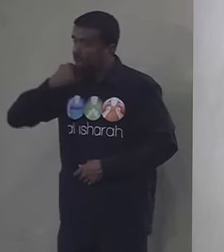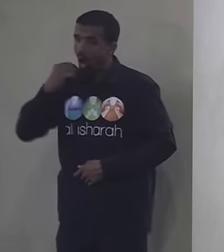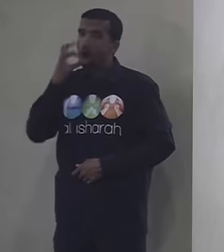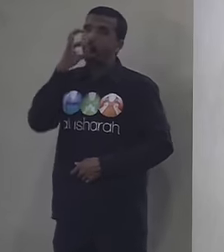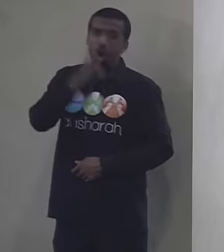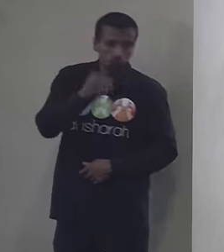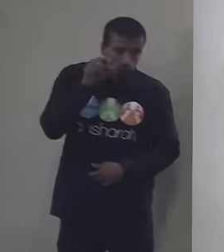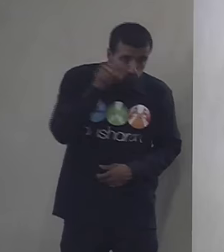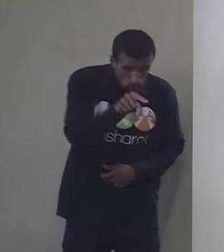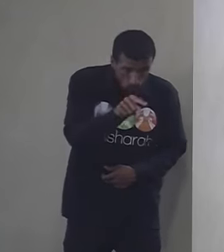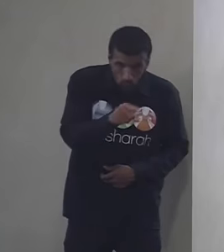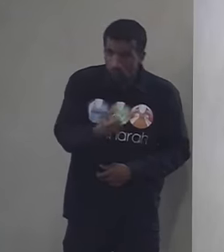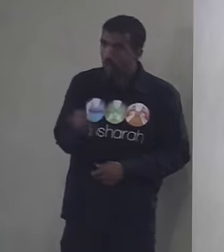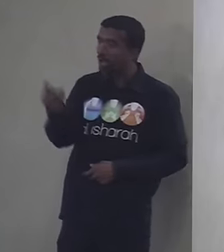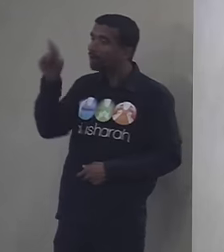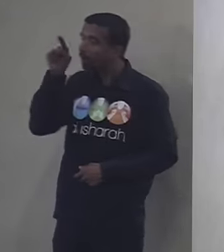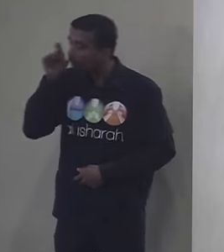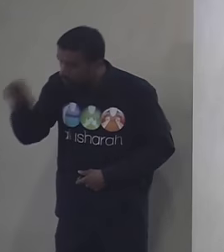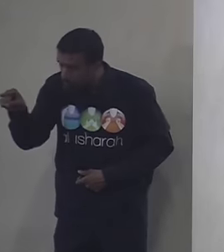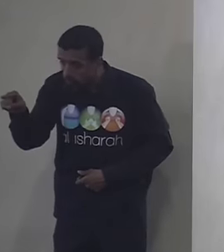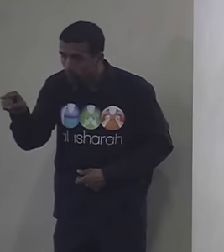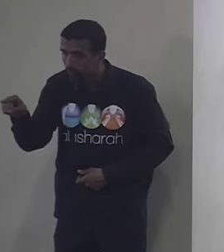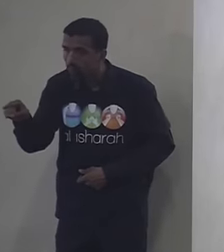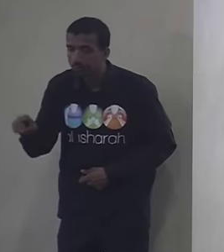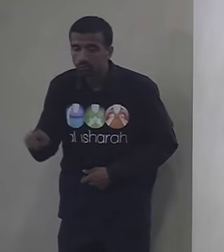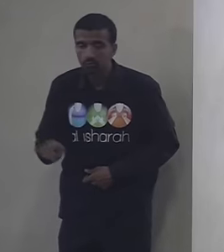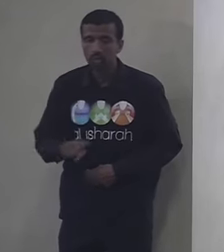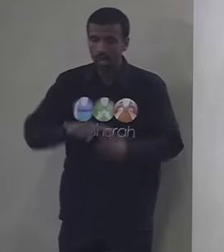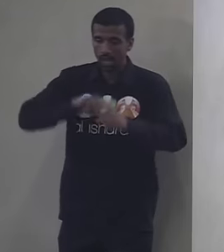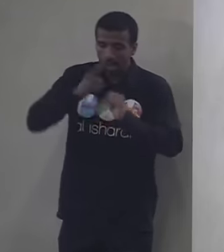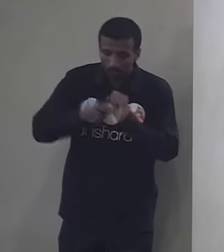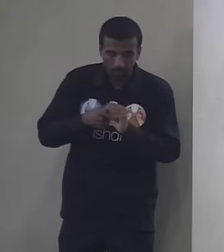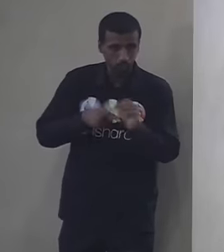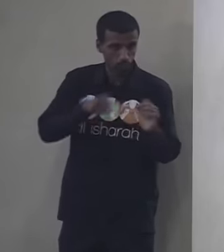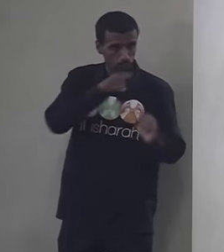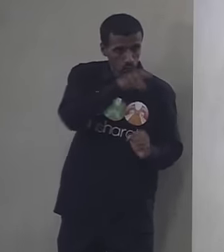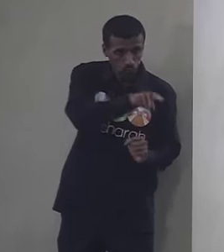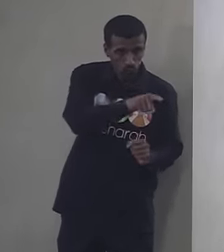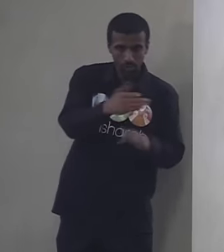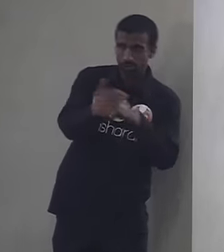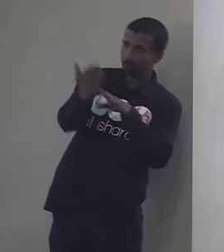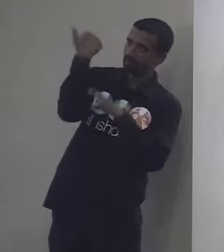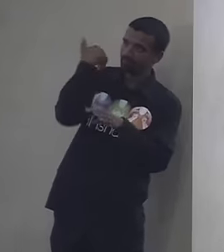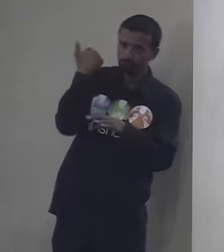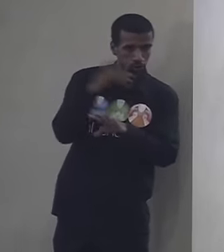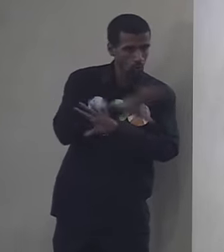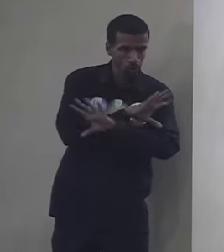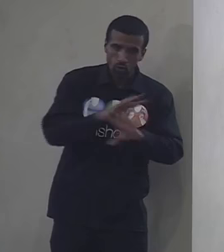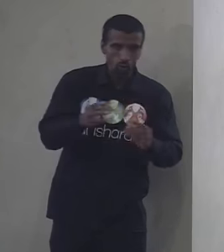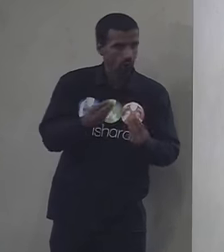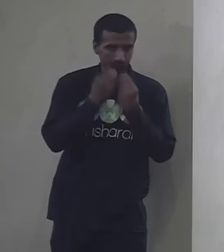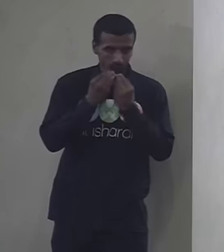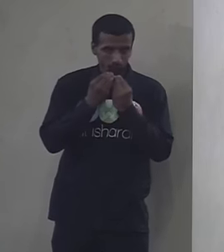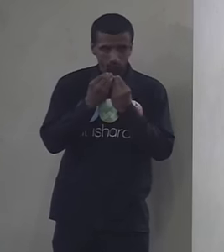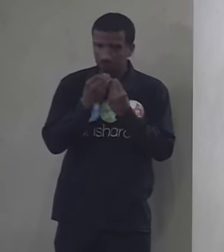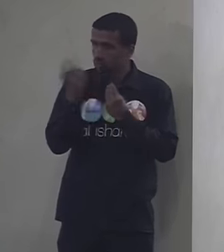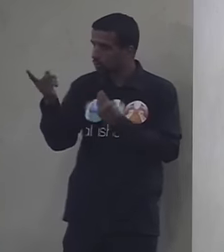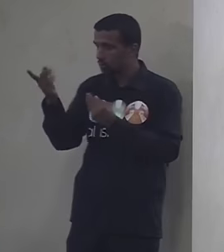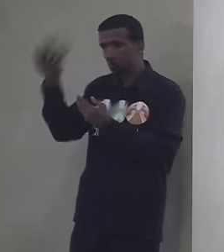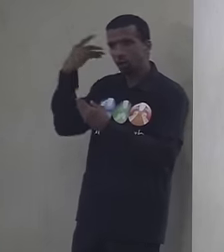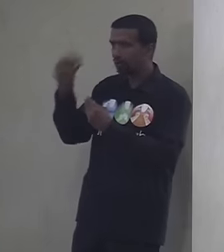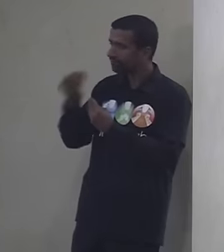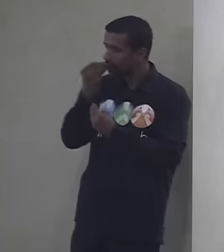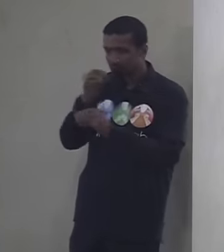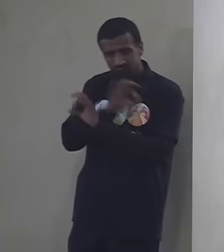Hunger brought you out of your homes. ثُمَّ لَمْ تَرْجِعُوا حَتَّى أَصَابَكُمْ هَذَا النَّعِيمِ. and you didn't go back home until Allah gave you